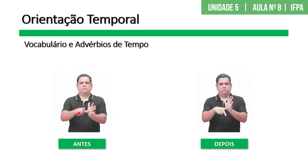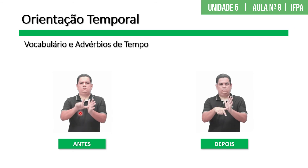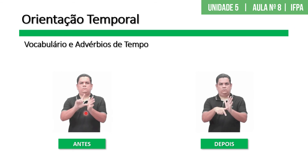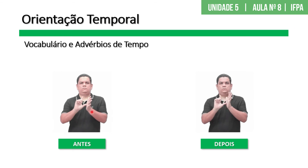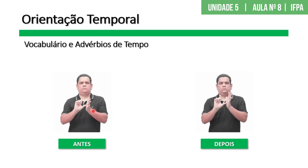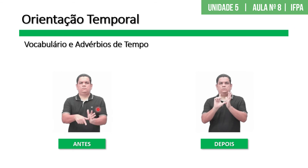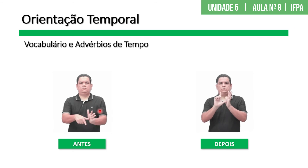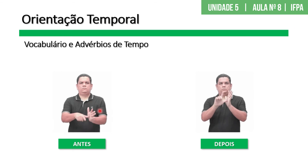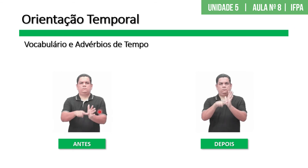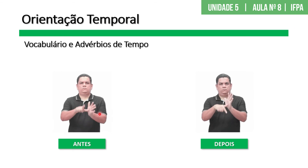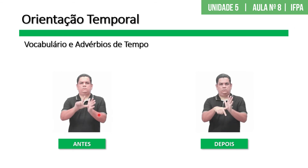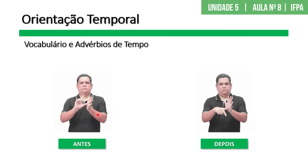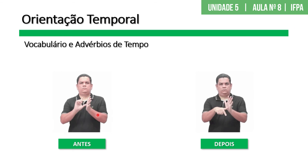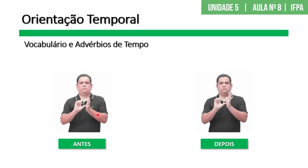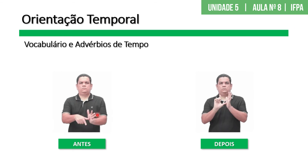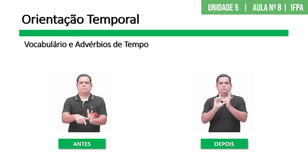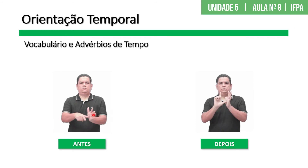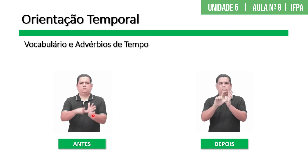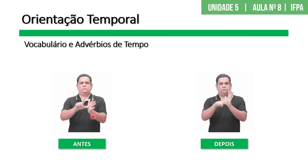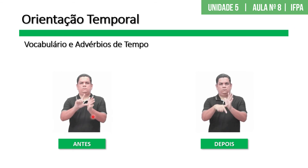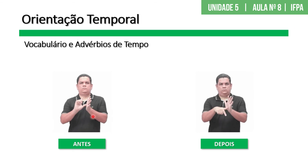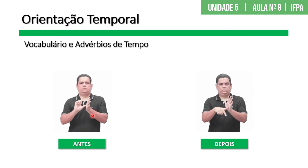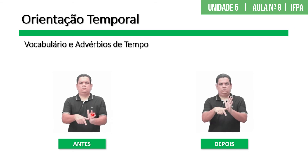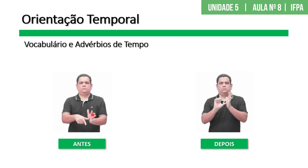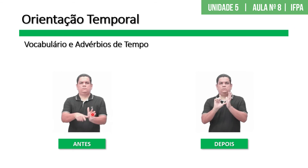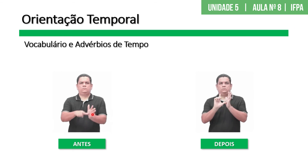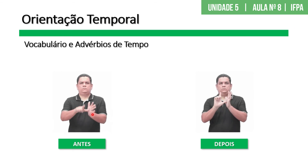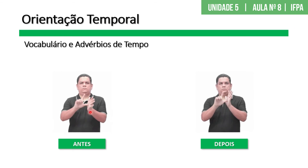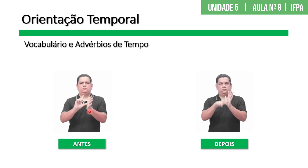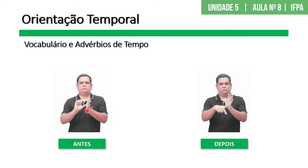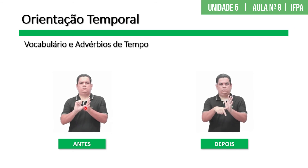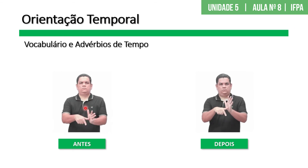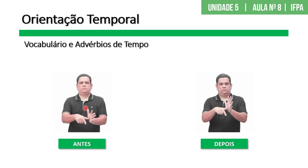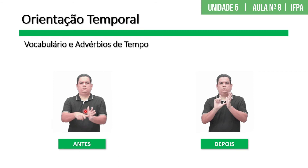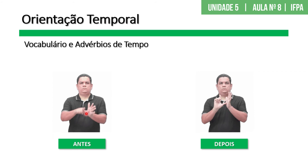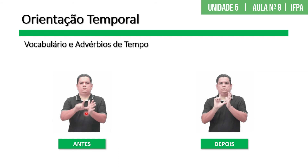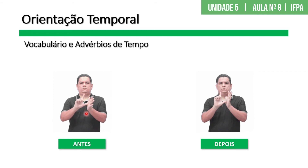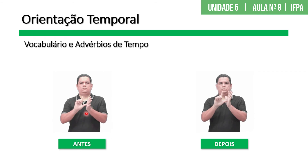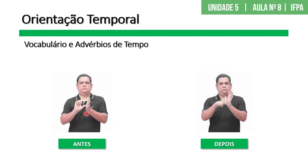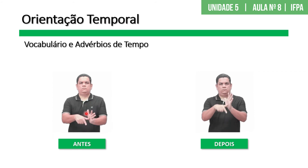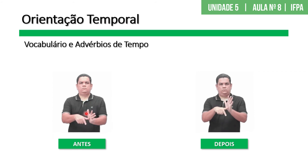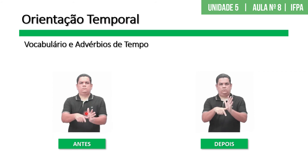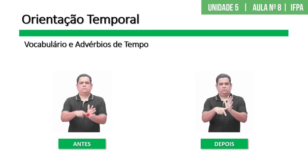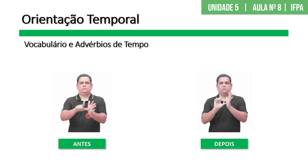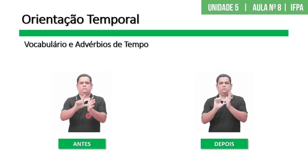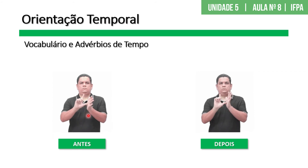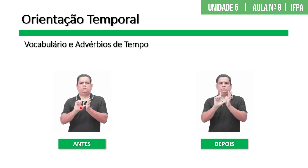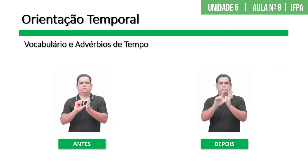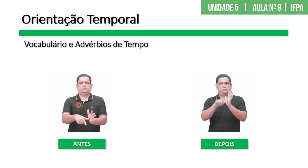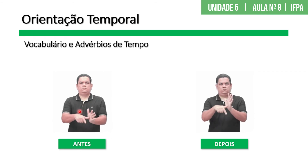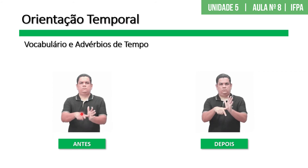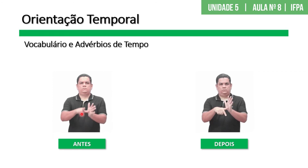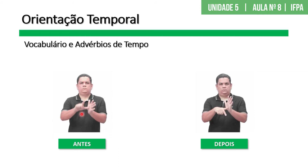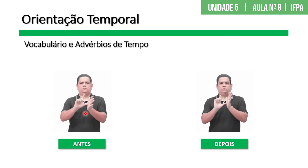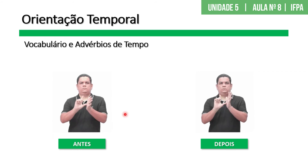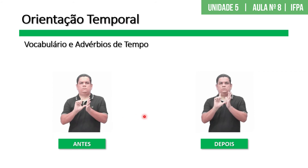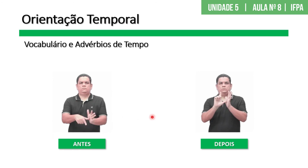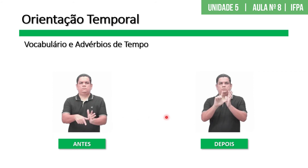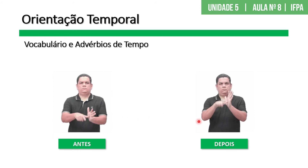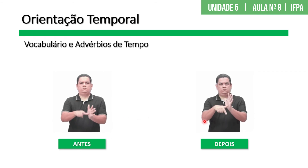IL, outra mão de apoio, a mão toda aberta, tá? O polegar apoiado na palma da mão, fazendo movimento com o indicador para trás.